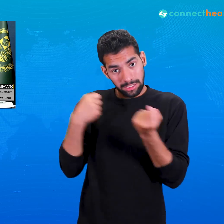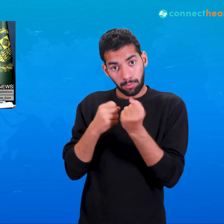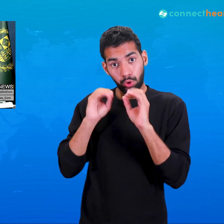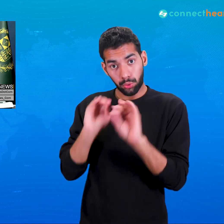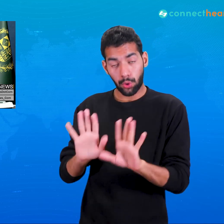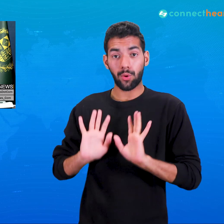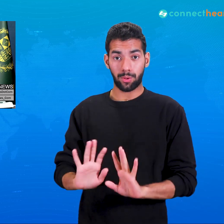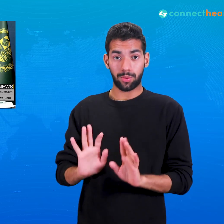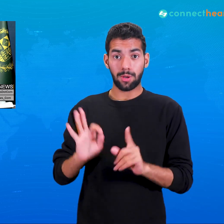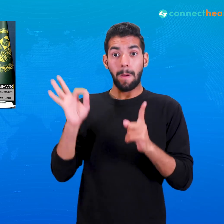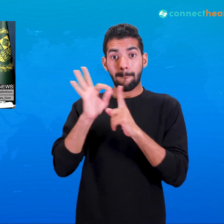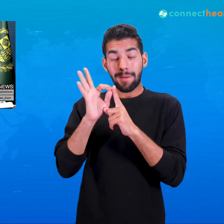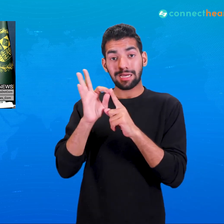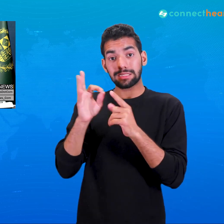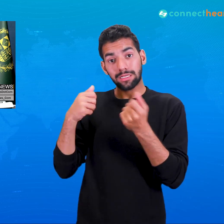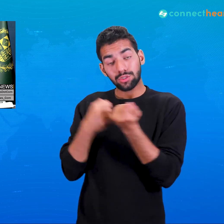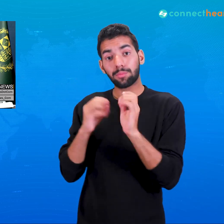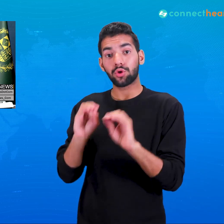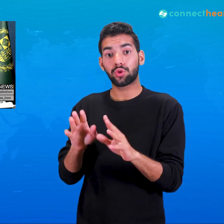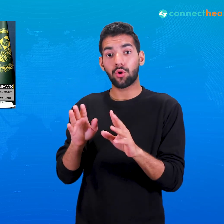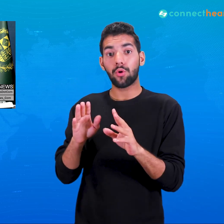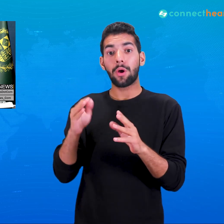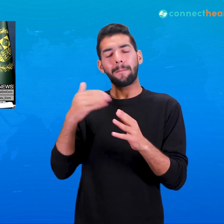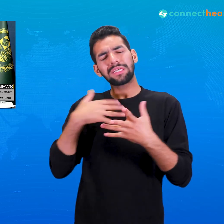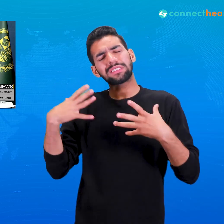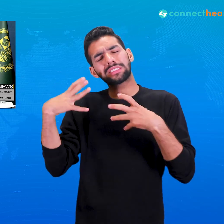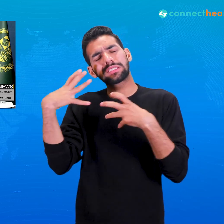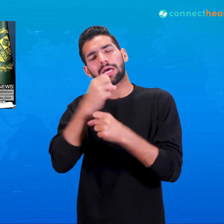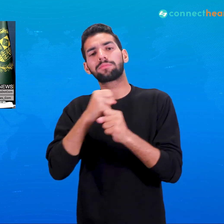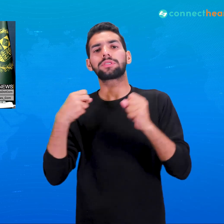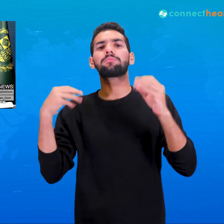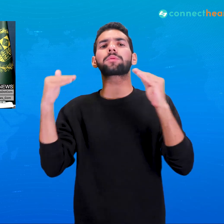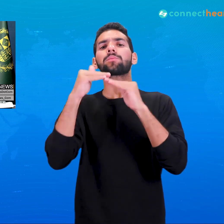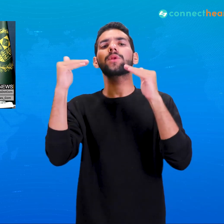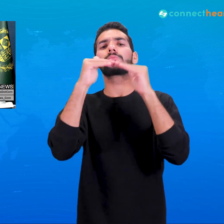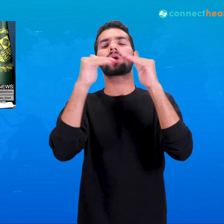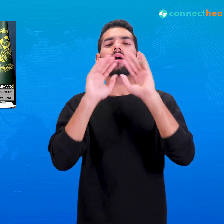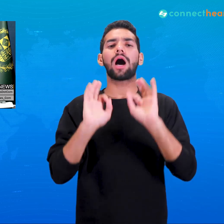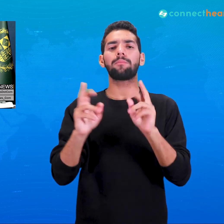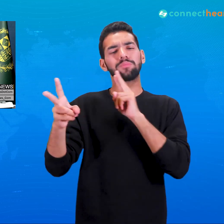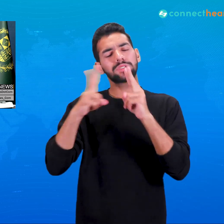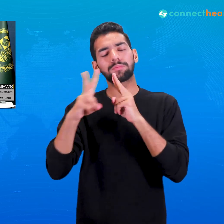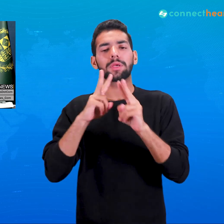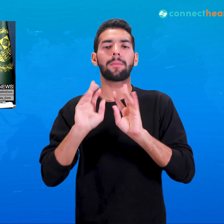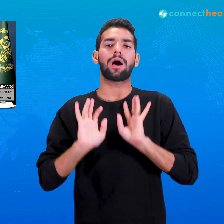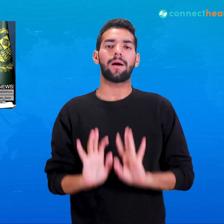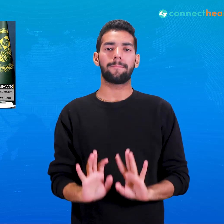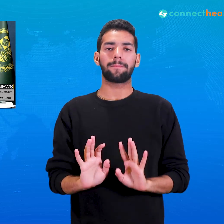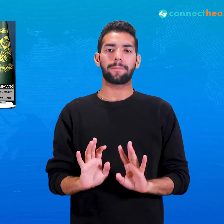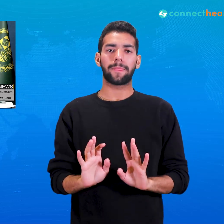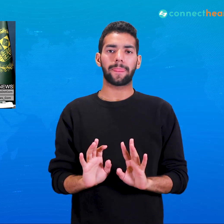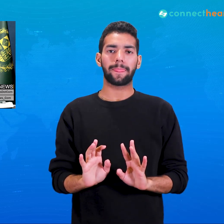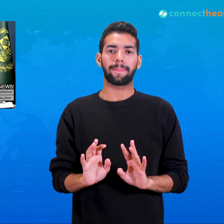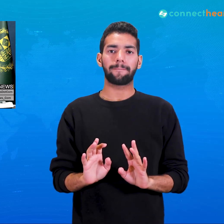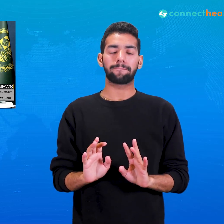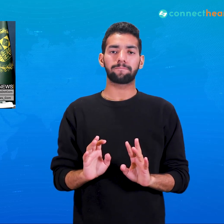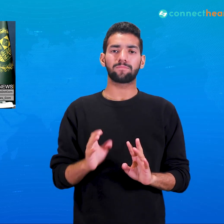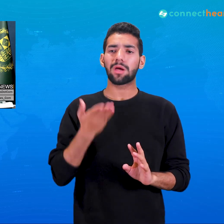تیار ہوں، جو بھی ہو، یعنی جس کا نظریہ میرے سے نہیں ملتا مجھے کوئی فرق نہیں پڑتا، میں سب سے بات کرنے کے لیے تیار